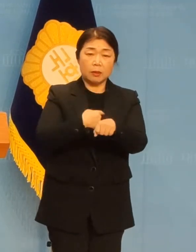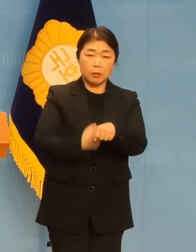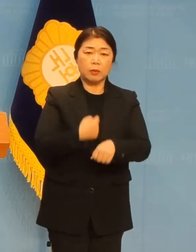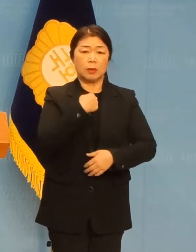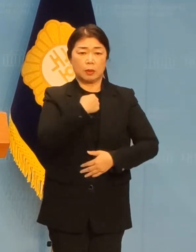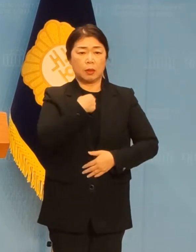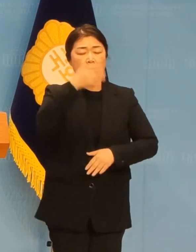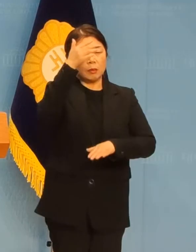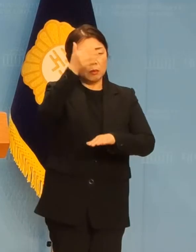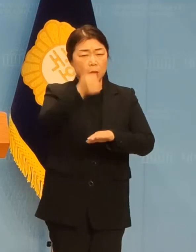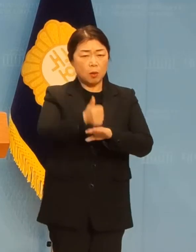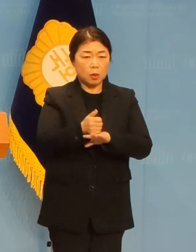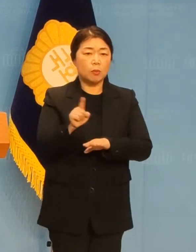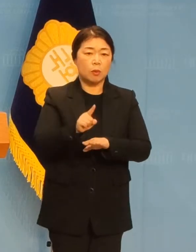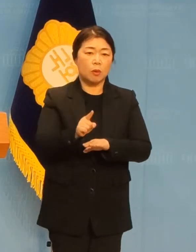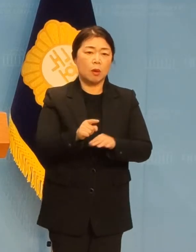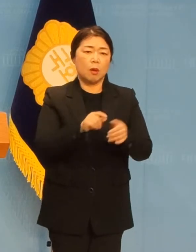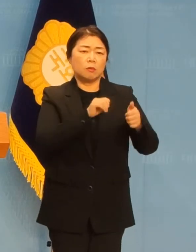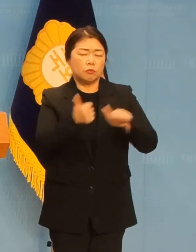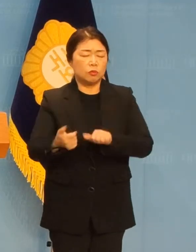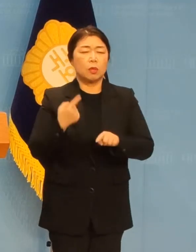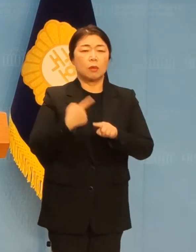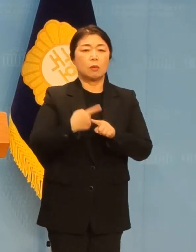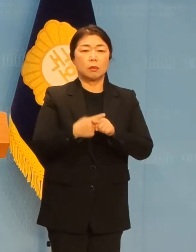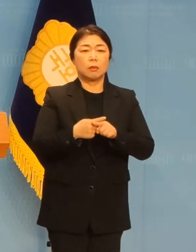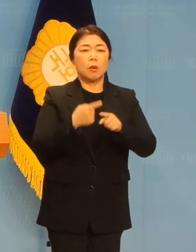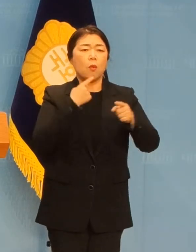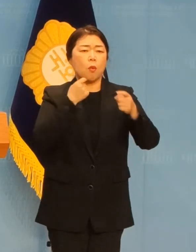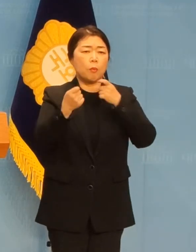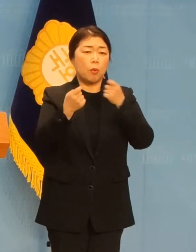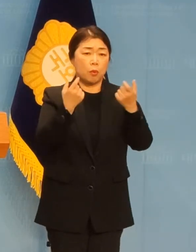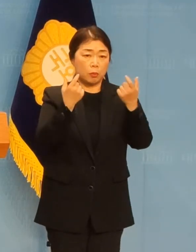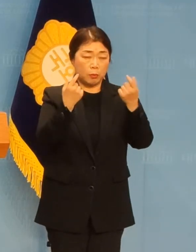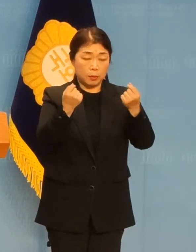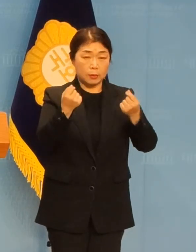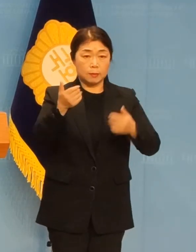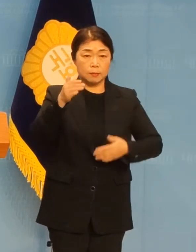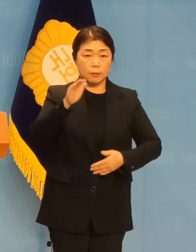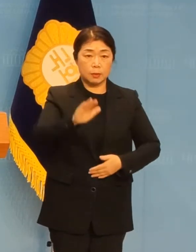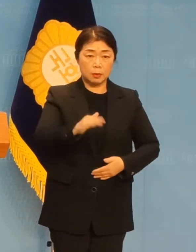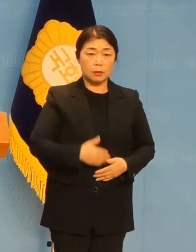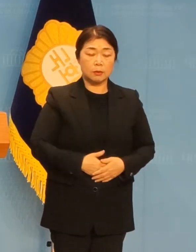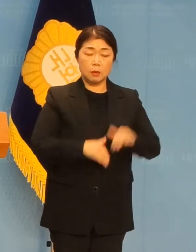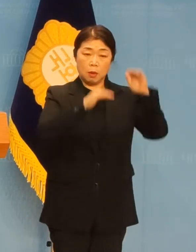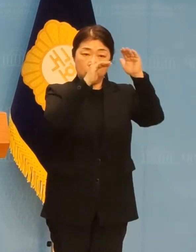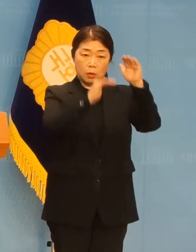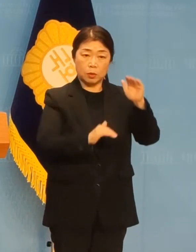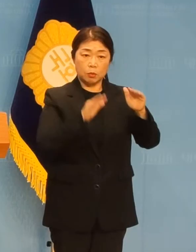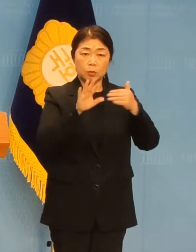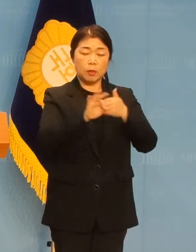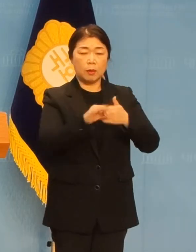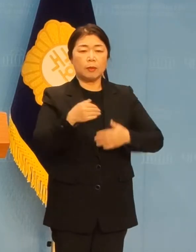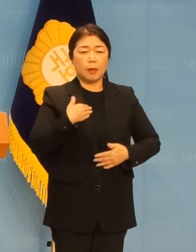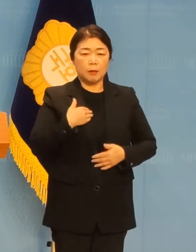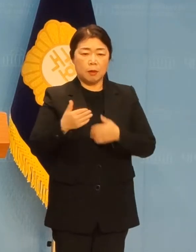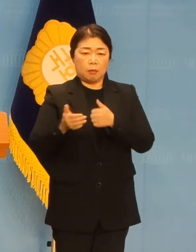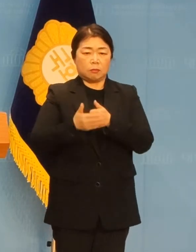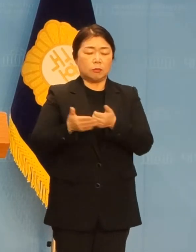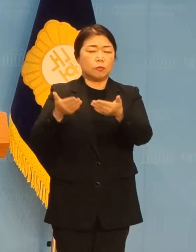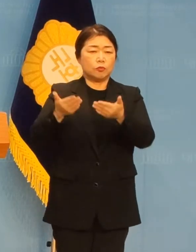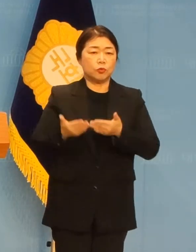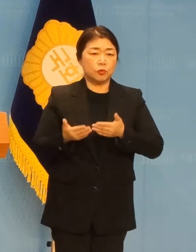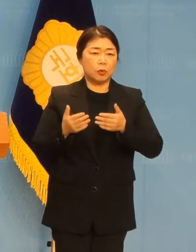저항의 결과는 죽음과도 같은 공포 그 자체였지만 그 과정에서 저를 응원해